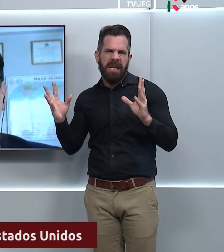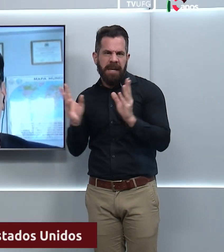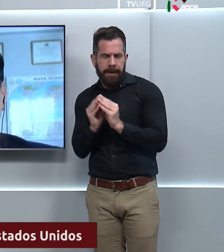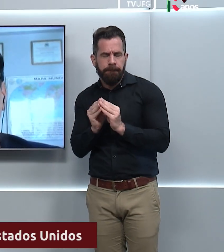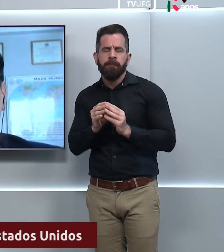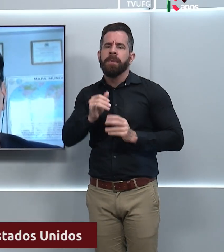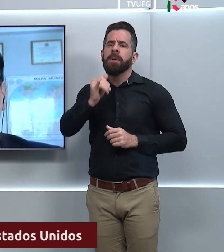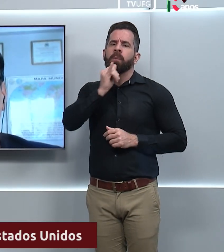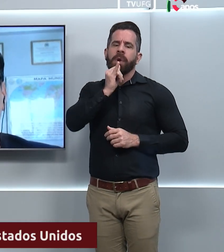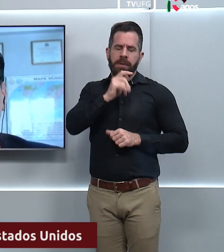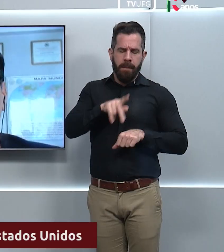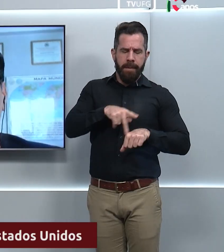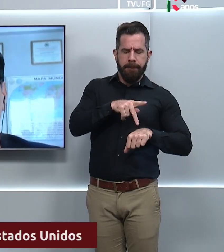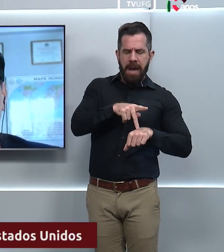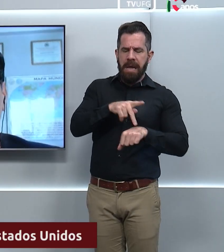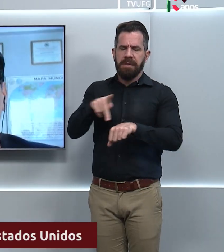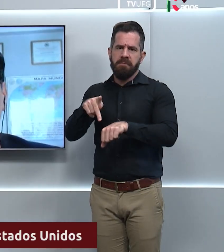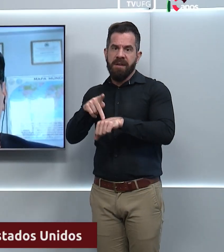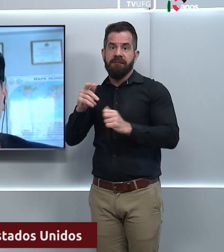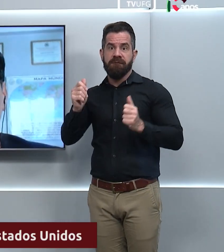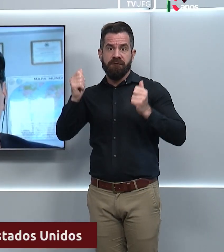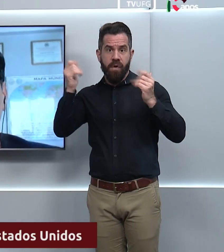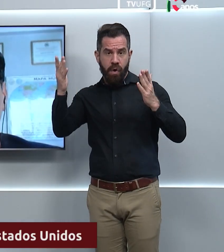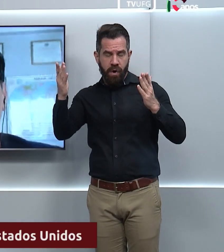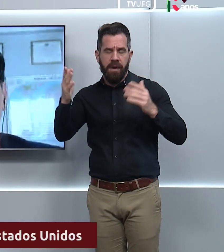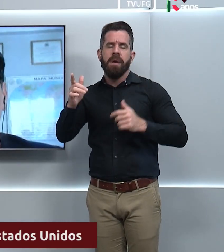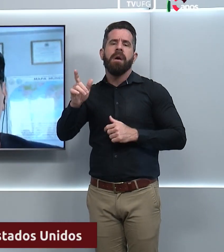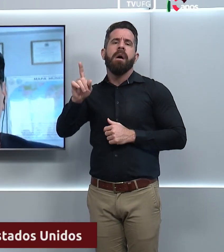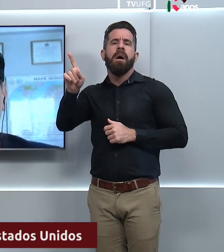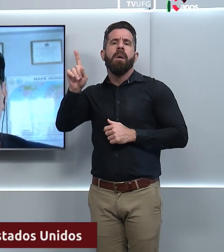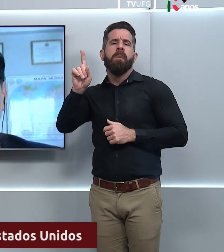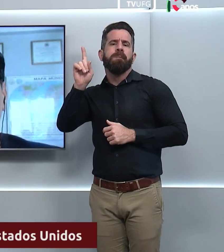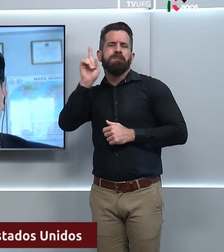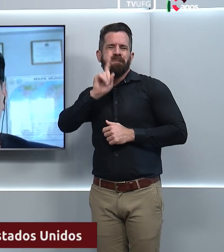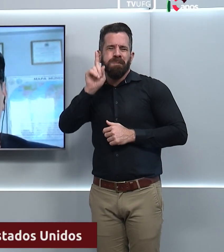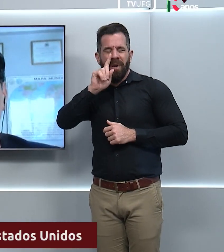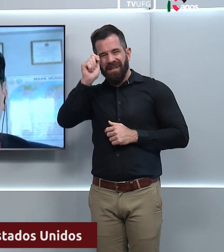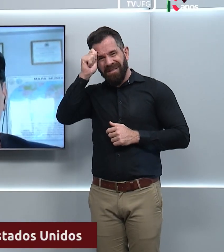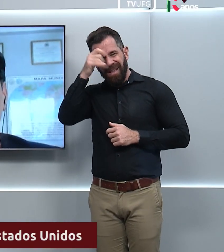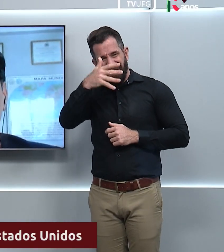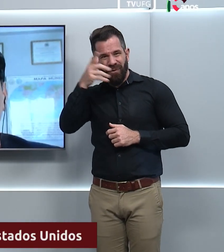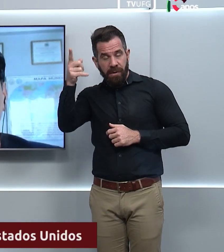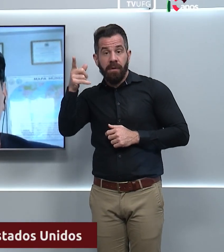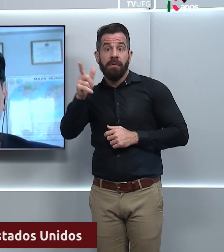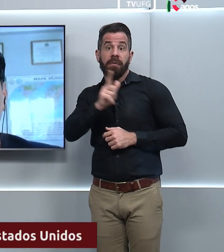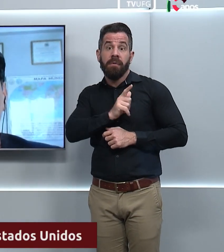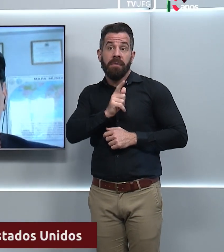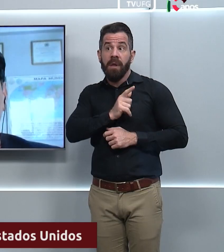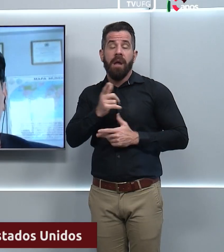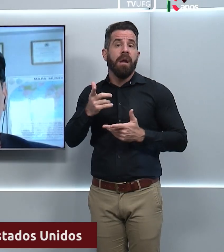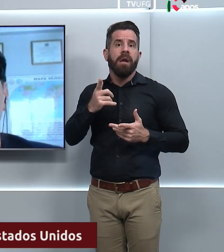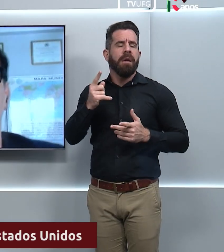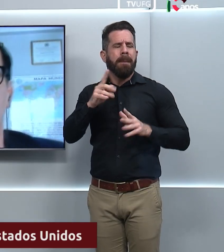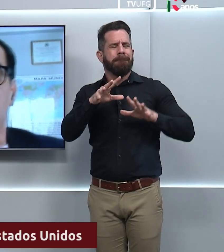países, como que tem sido o posicionamento do governo Trump e qual que é a diferença quando o assunto é a Venezuela?